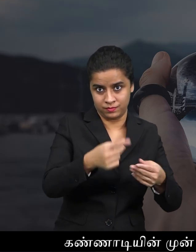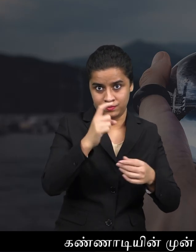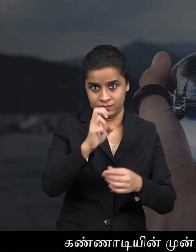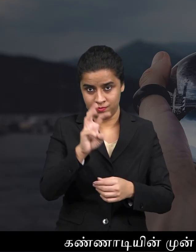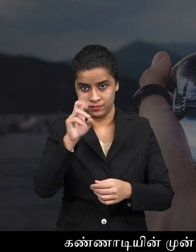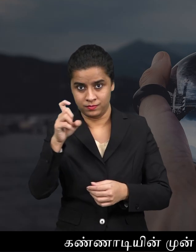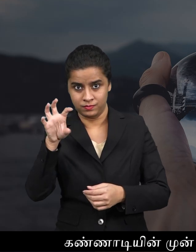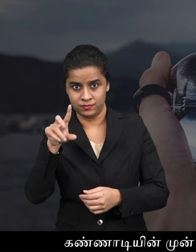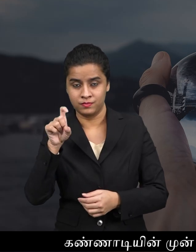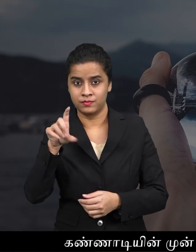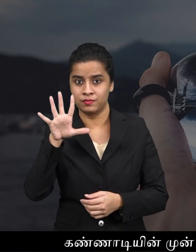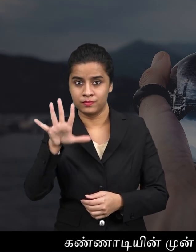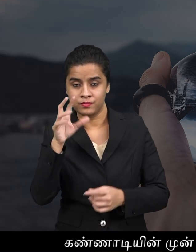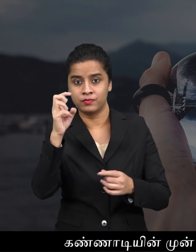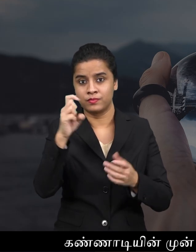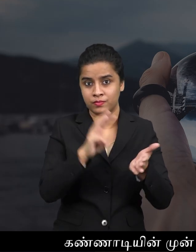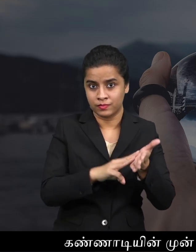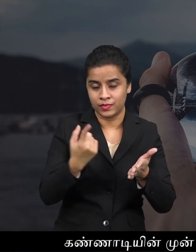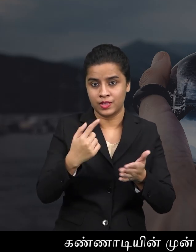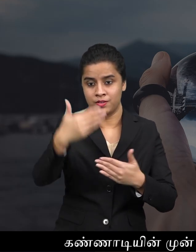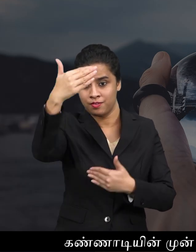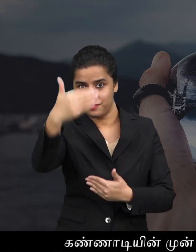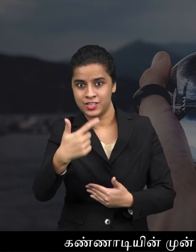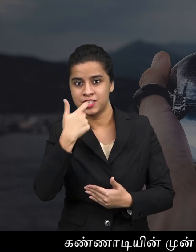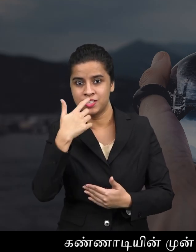37.5 சென்டிமீட்டர் படம் உண்மையானது.